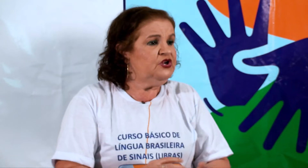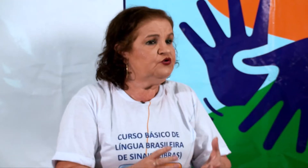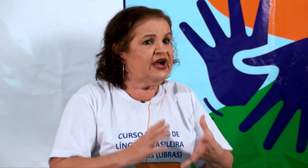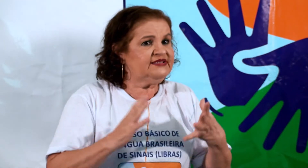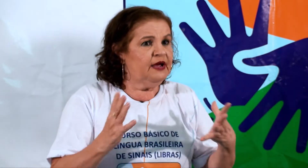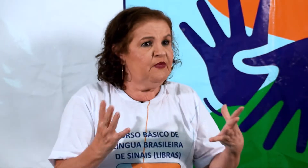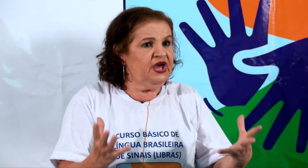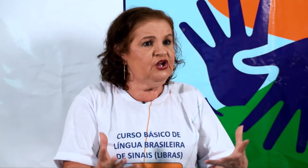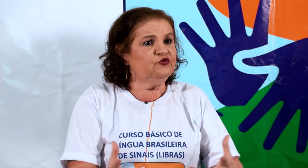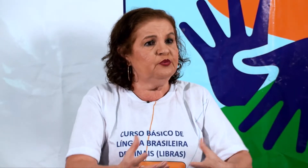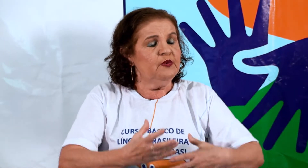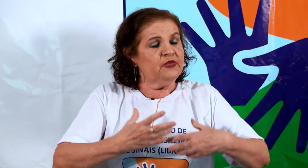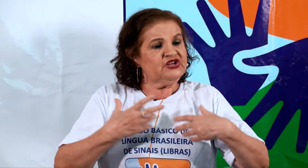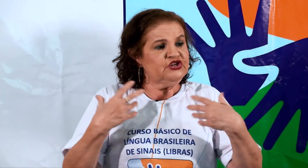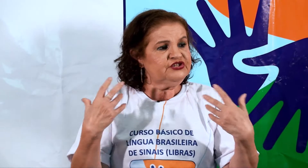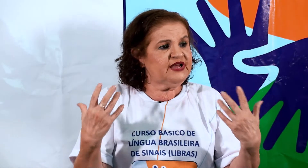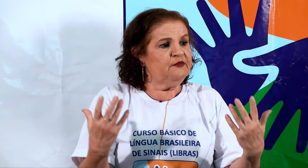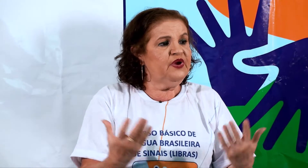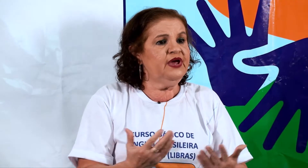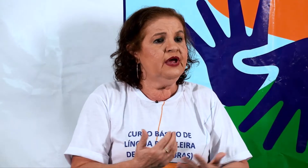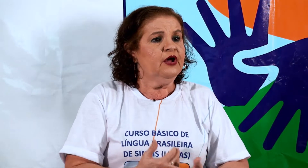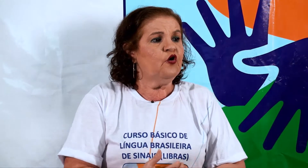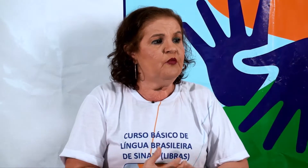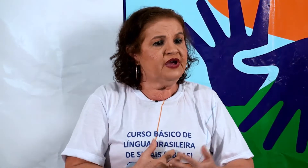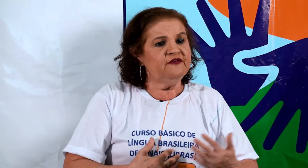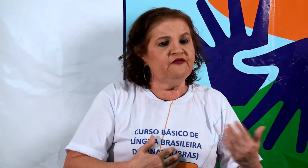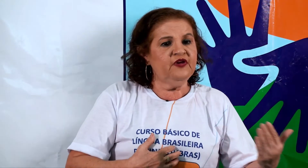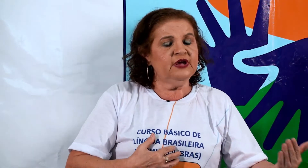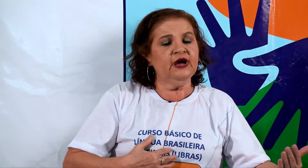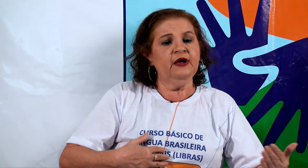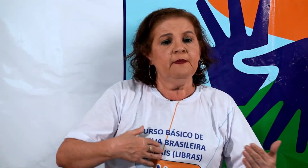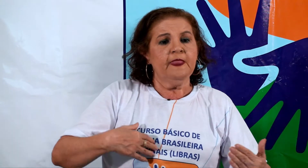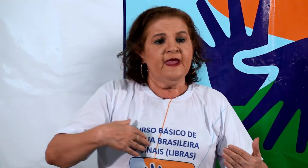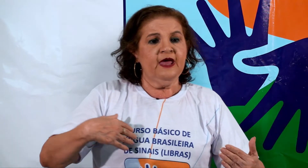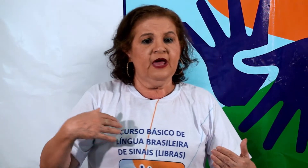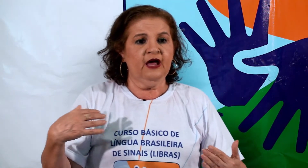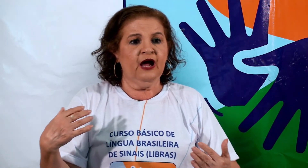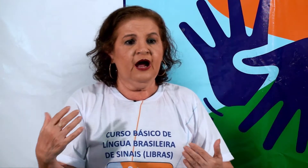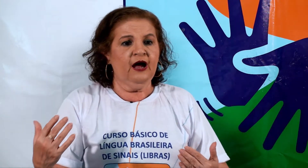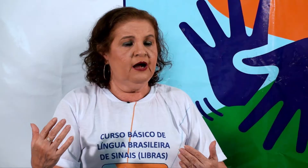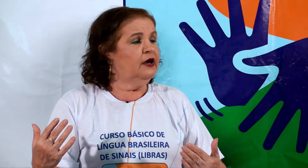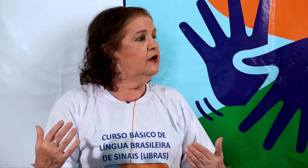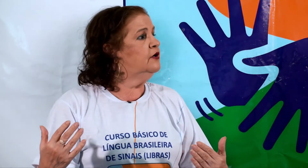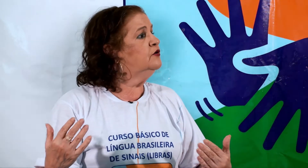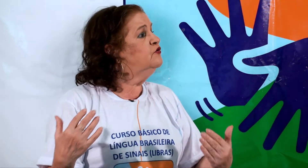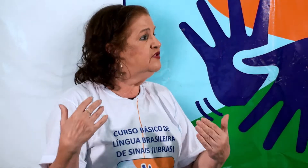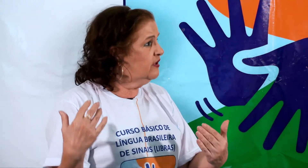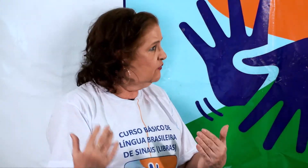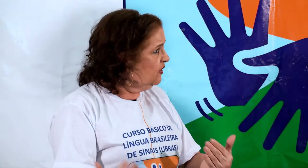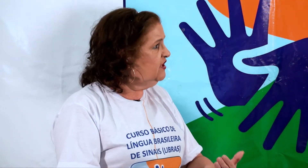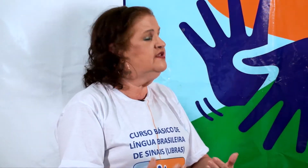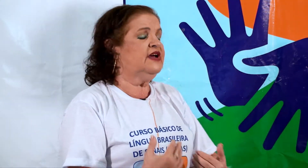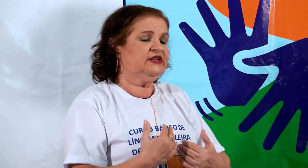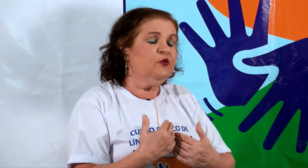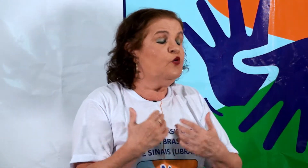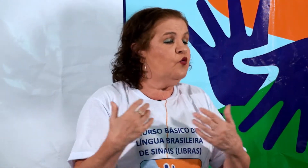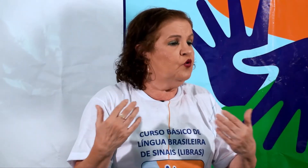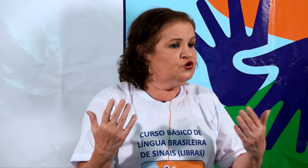o casamento, para a gente saber como é que fica o sanguíneo, exatamente, o curso,